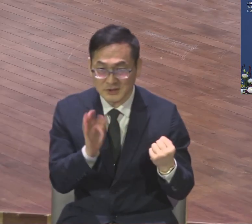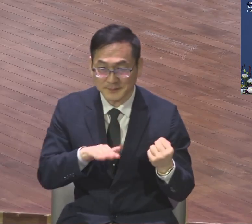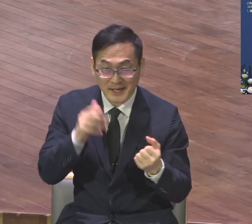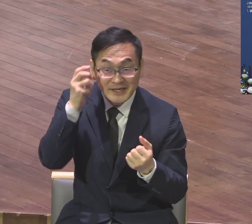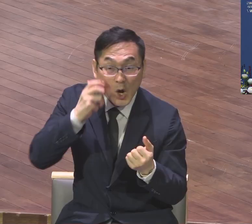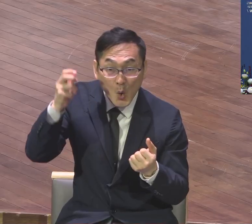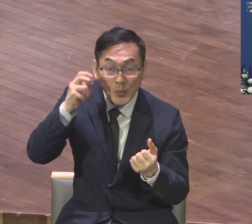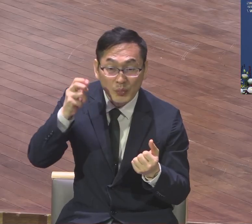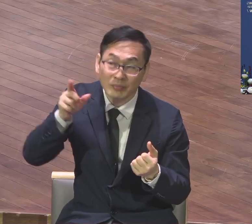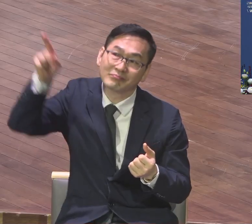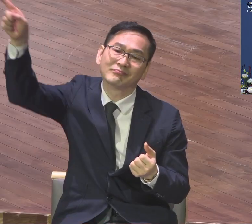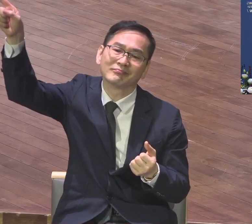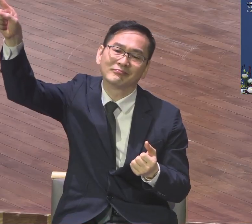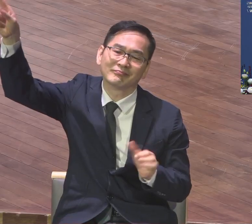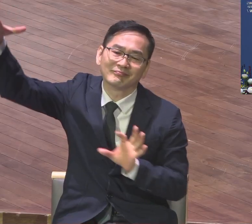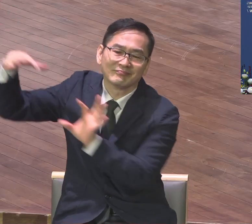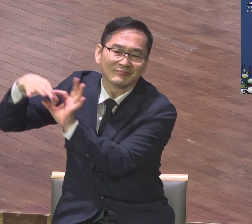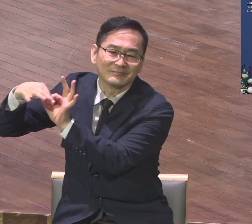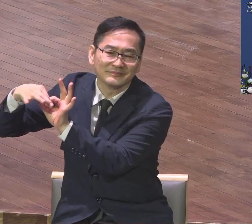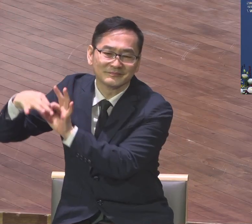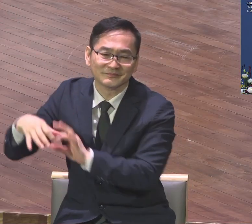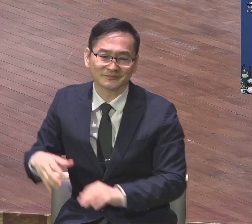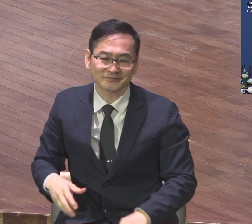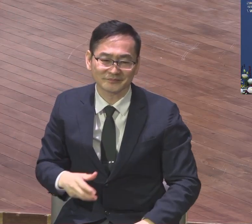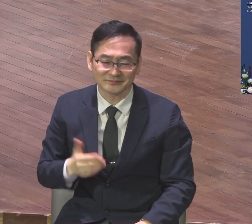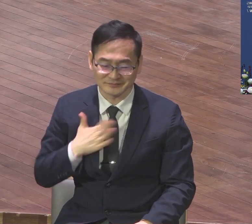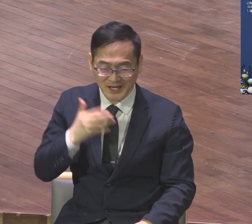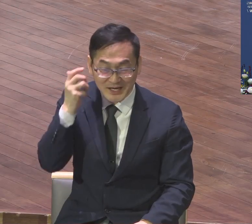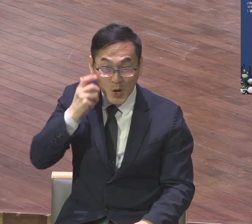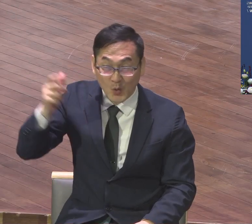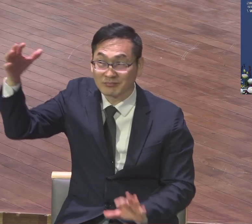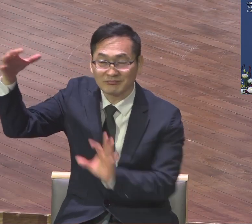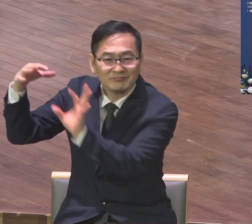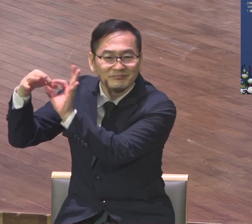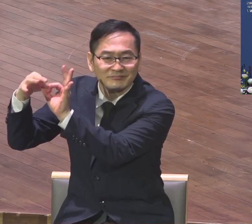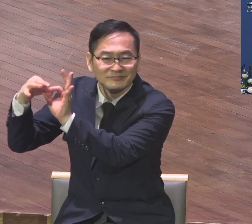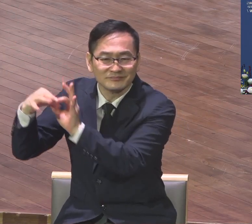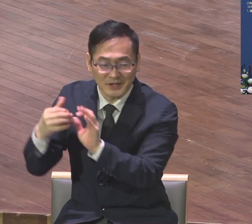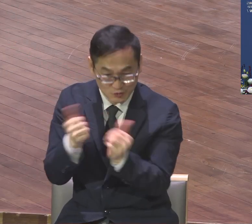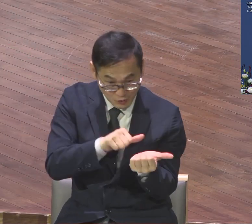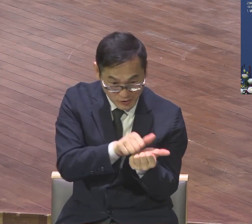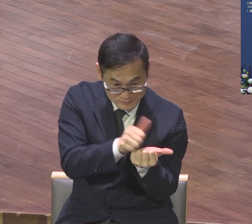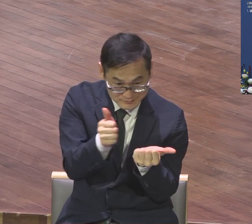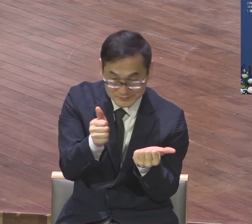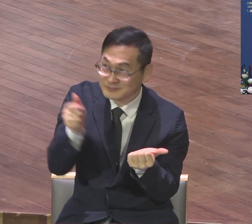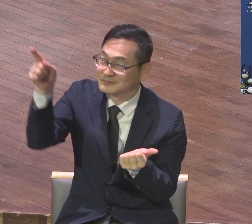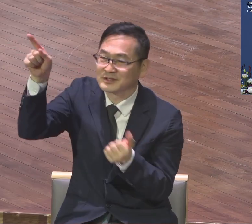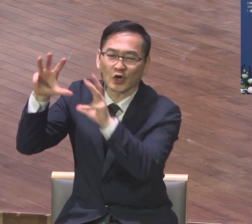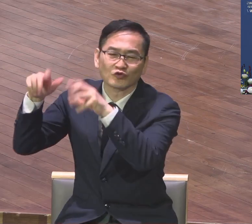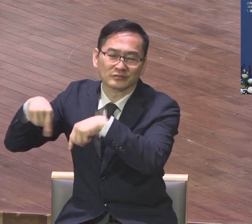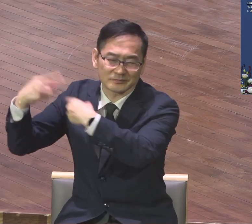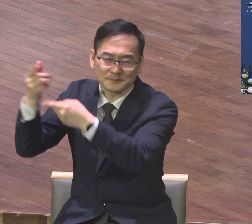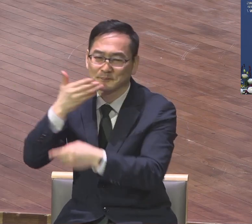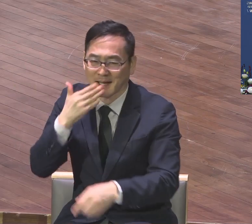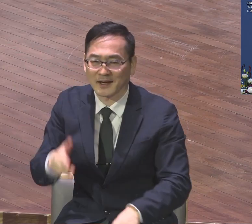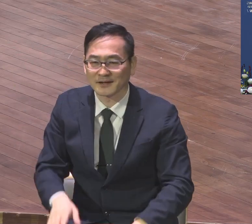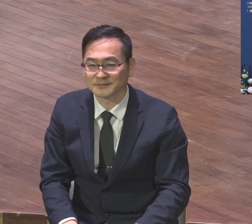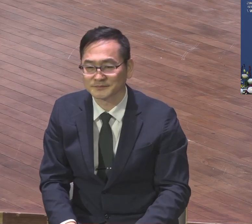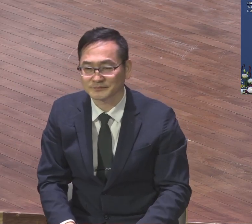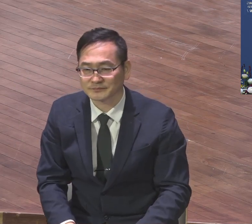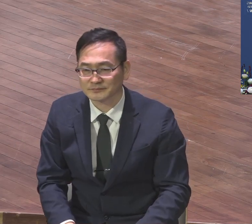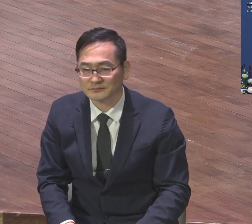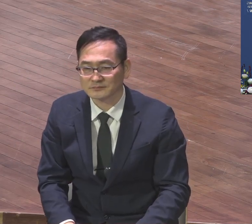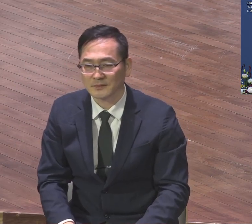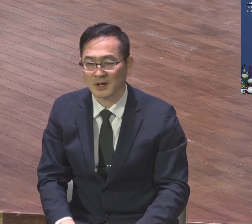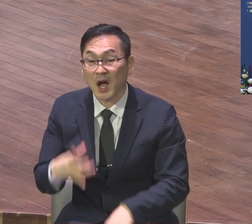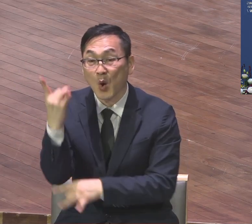있어. 하늘에 있어. 차원이 다릅니다. 멸망이 아니라 영생을 주려고. 우선적으로 왜 우리가